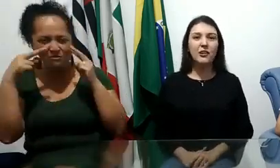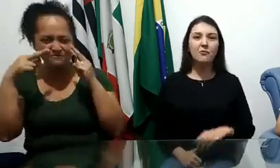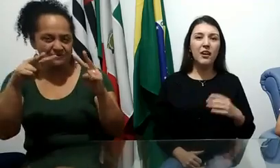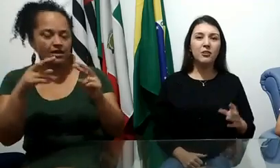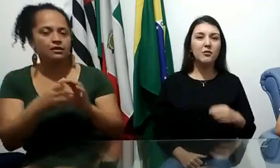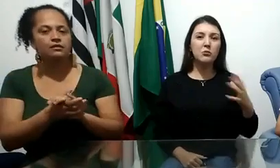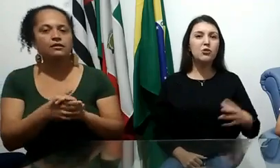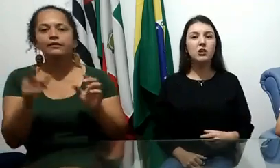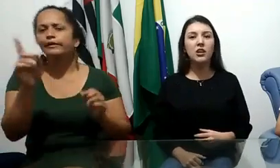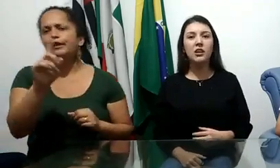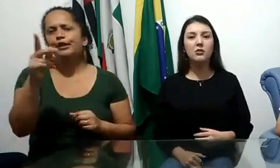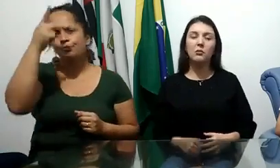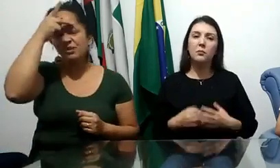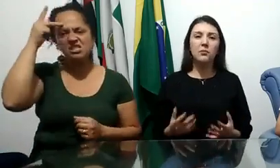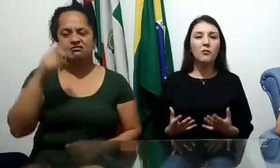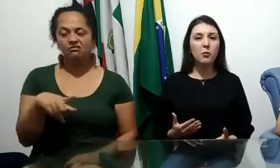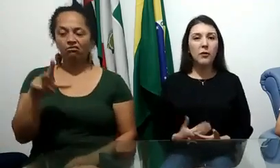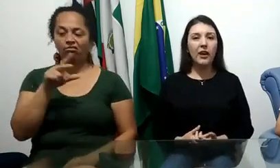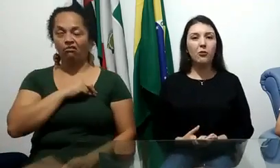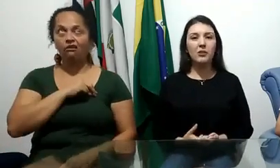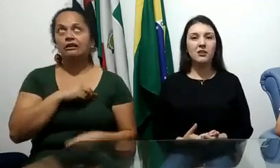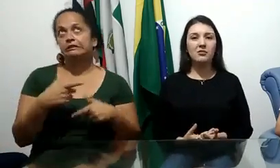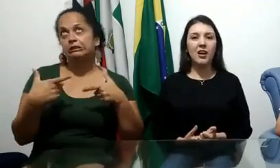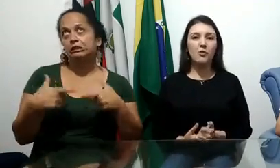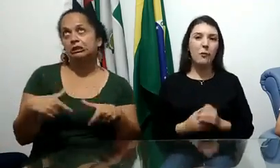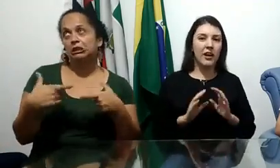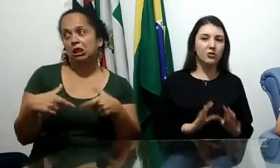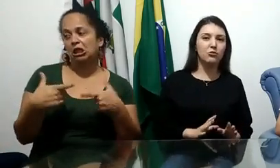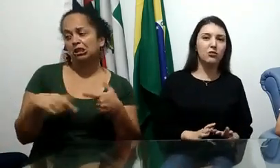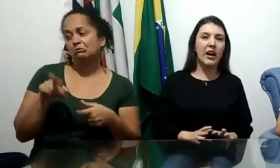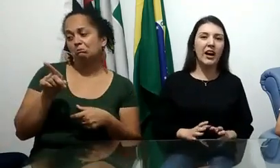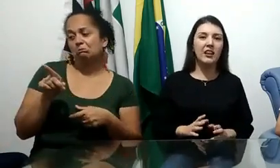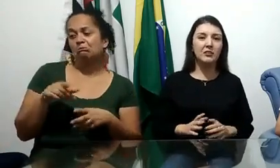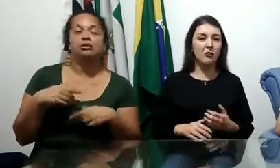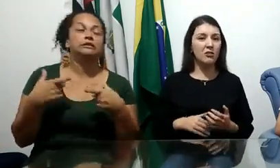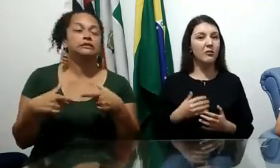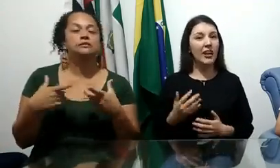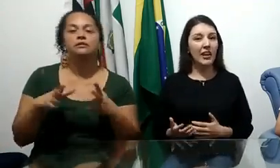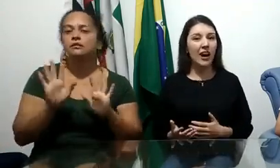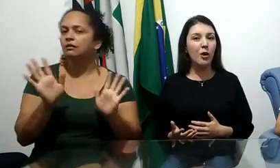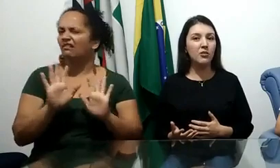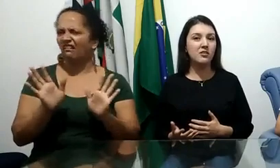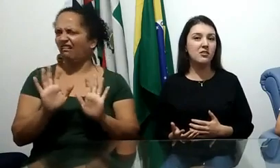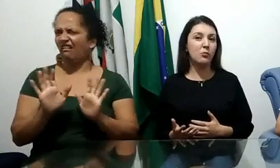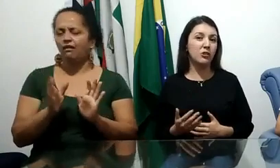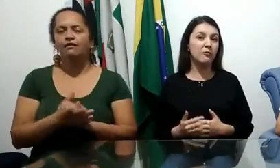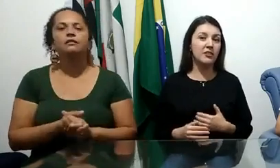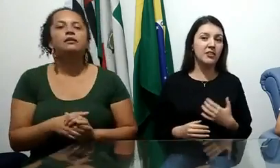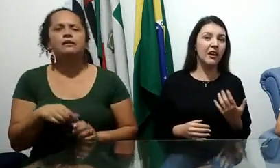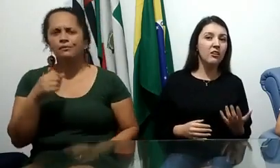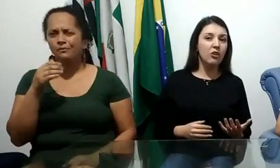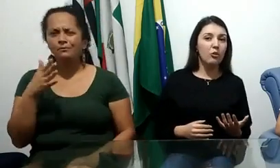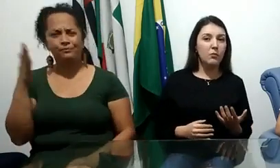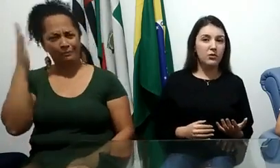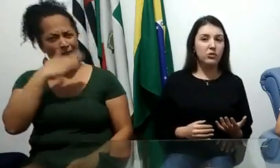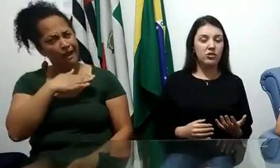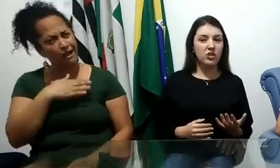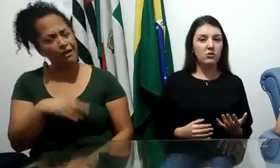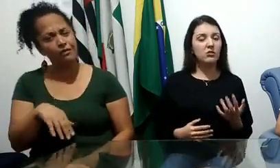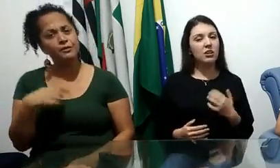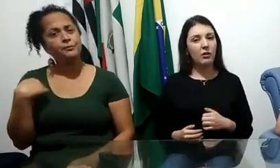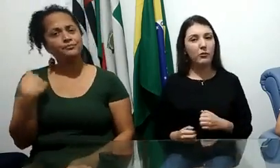só fica falando, só fica me julgando. Vamos parar com isso, né? Vamos parar de julgar, isso não é legal, muitas vezes isso pode afastar uma